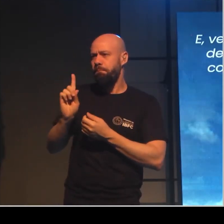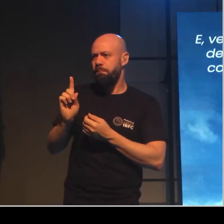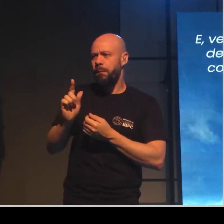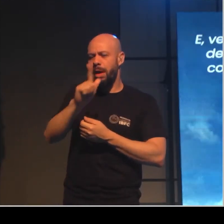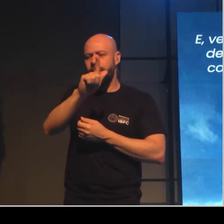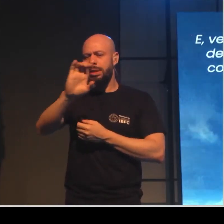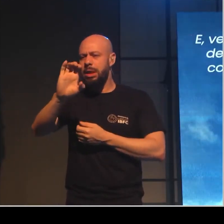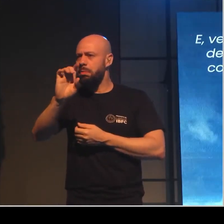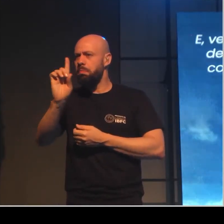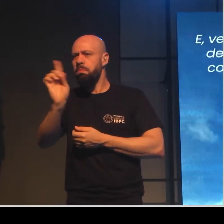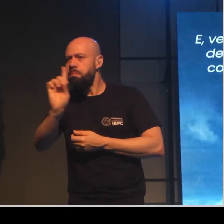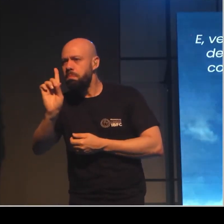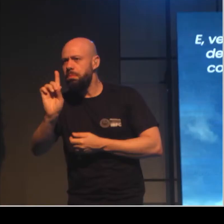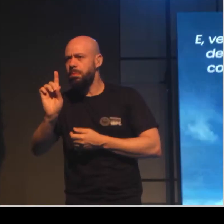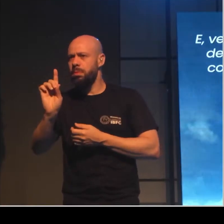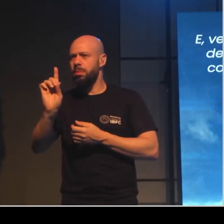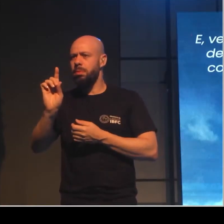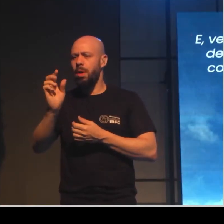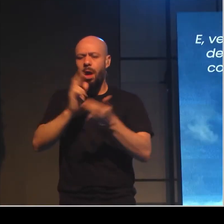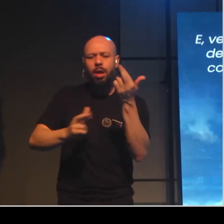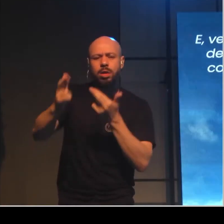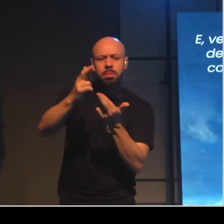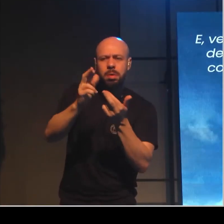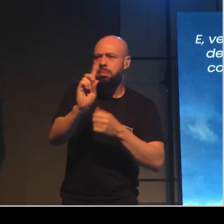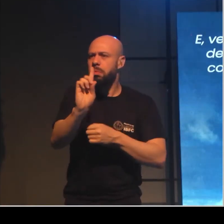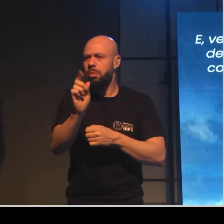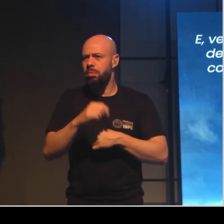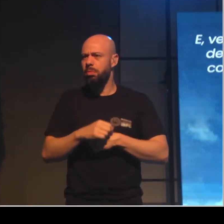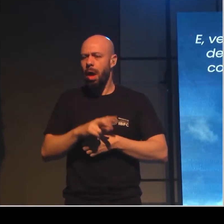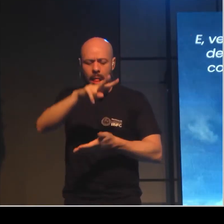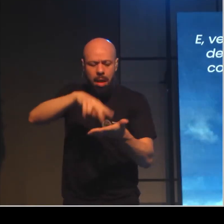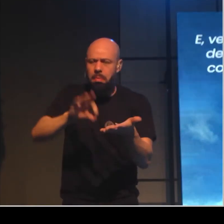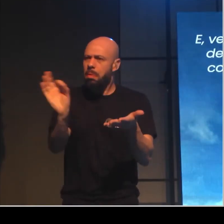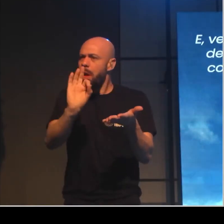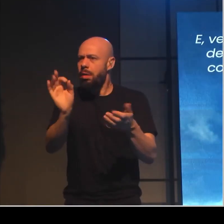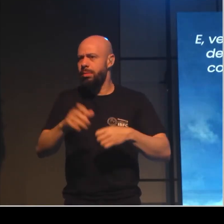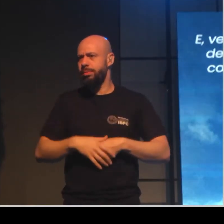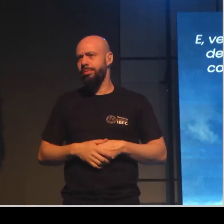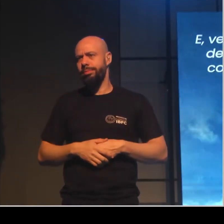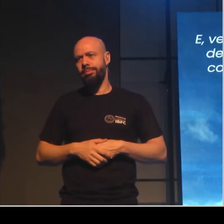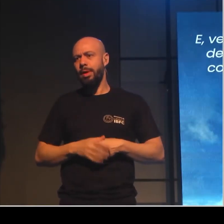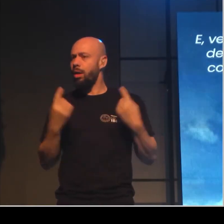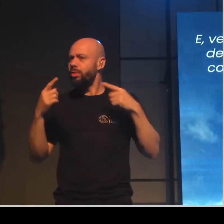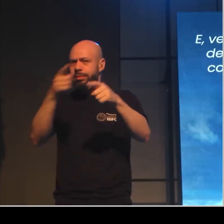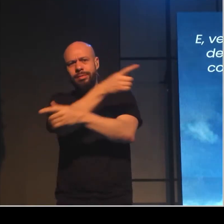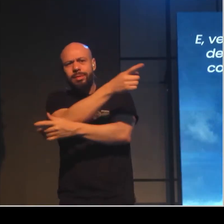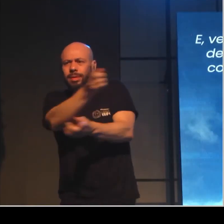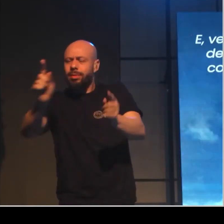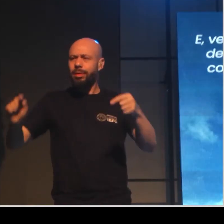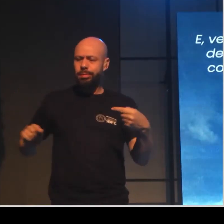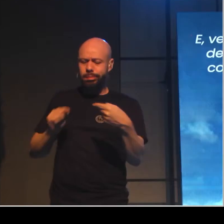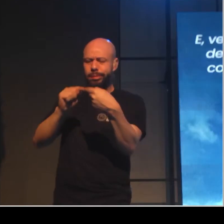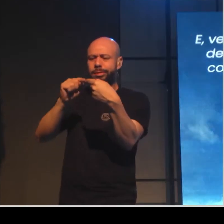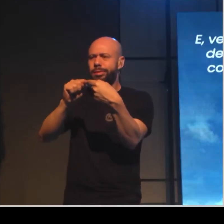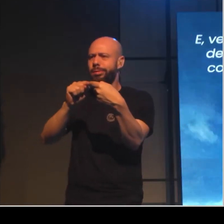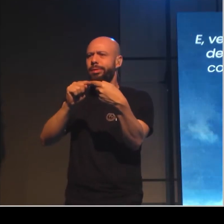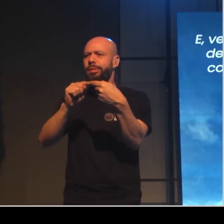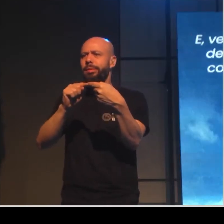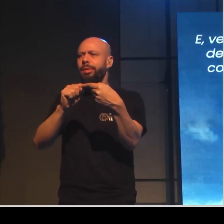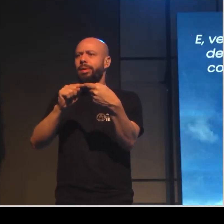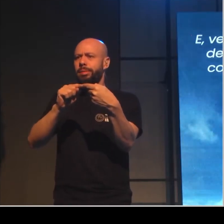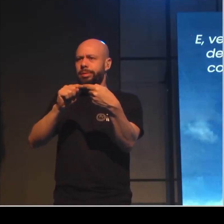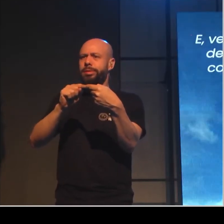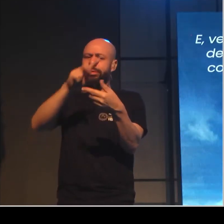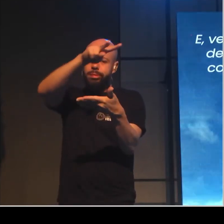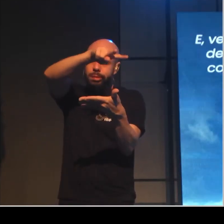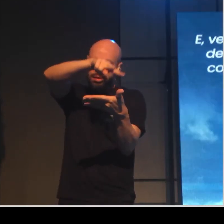a, no próximo ano de 2025, estabelecer um alvo de ler a Bíblia. Tem crente há anos que nunca leram a